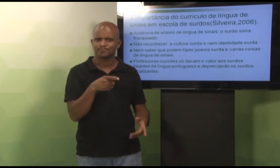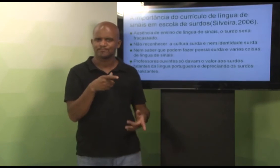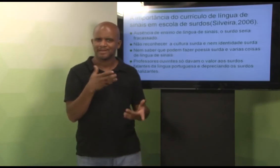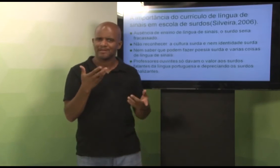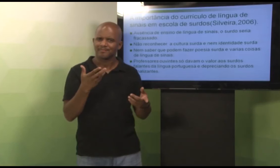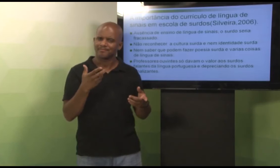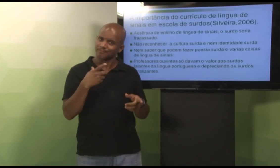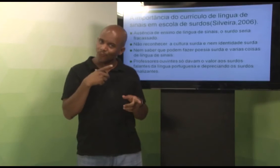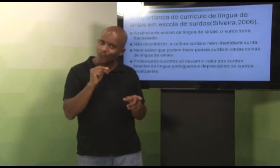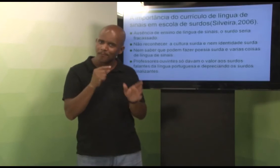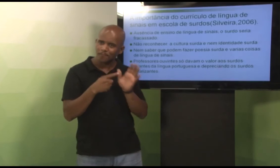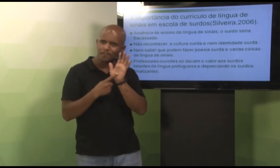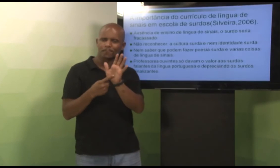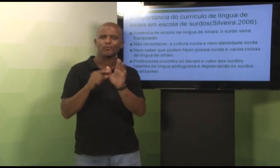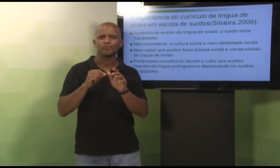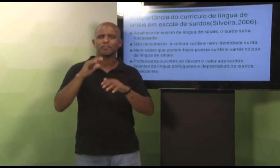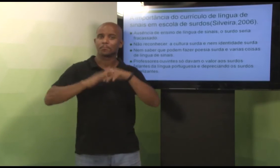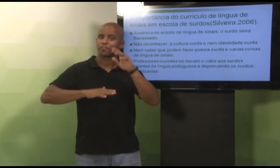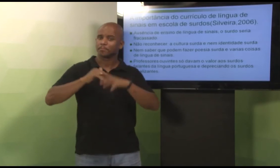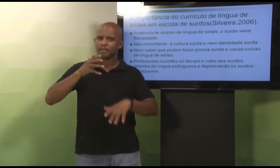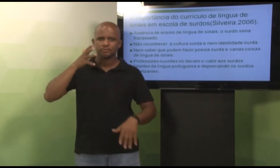comprovado. Isso é algo muito sério.